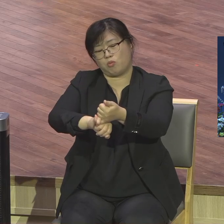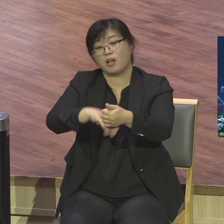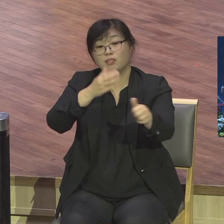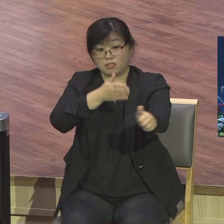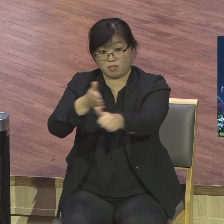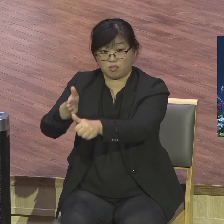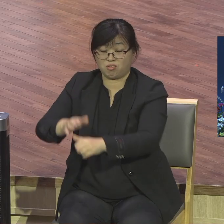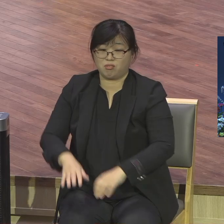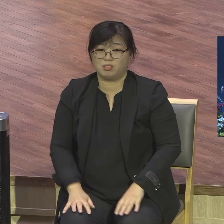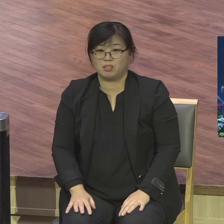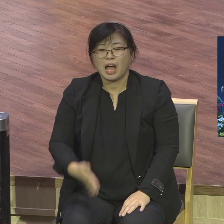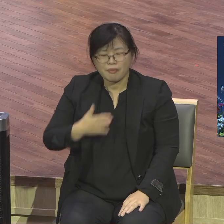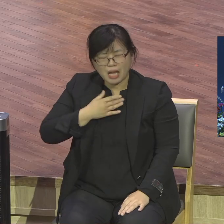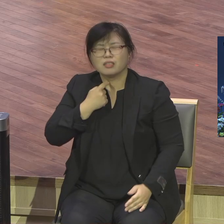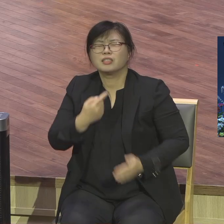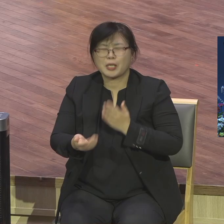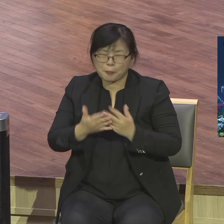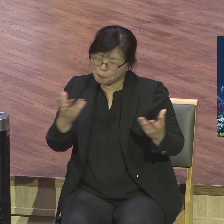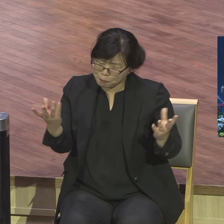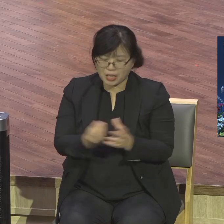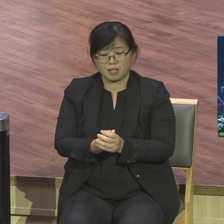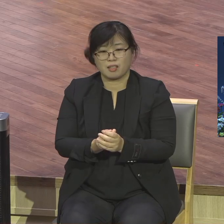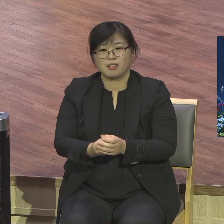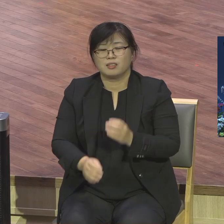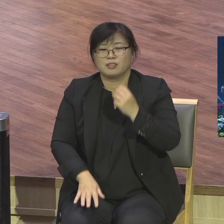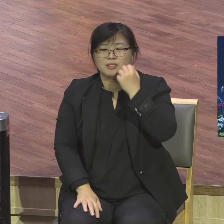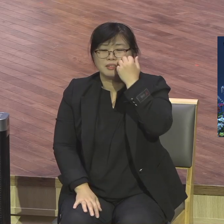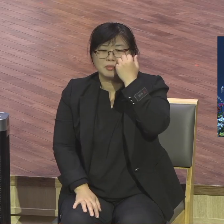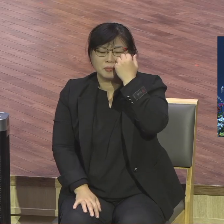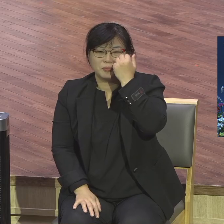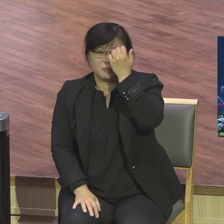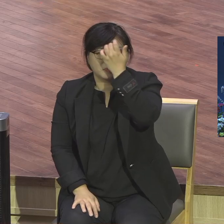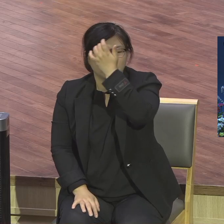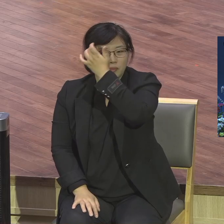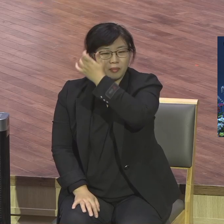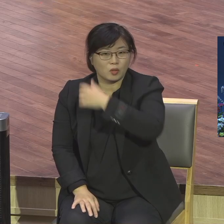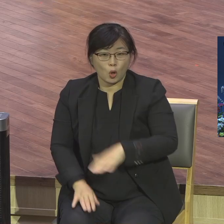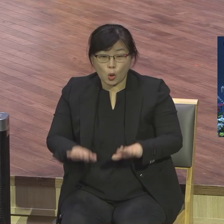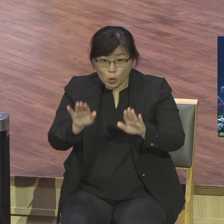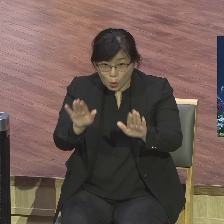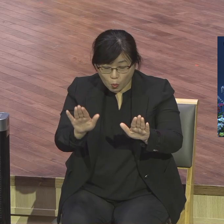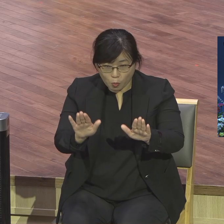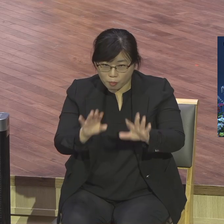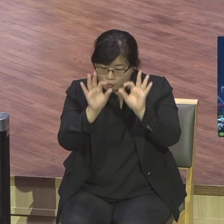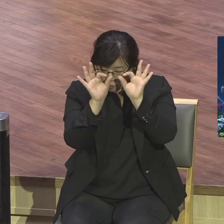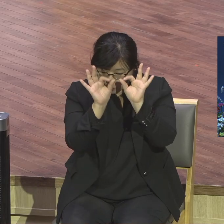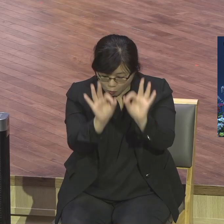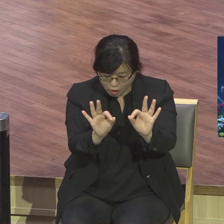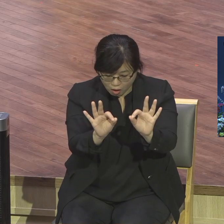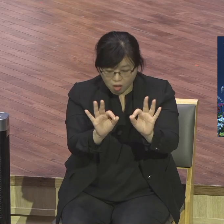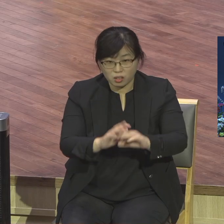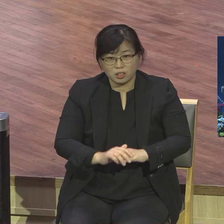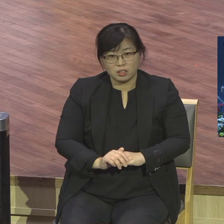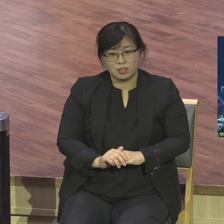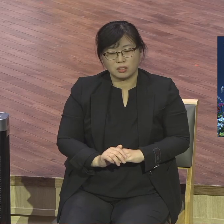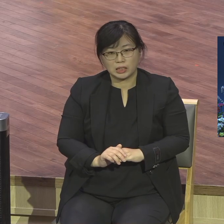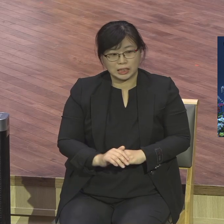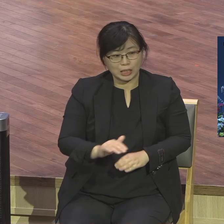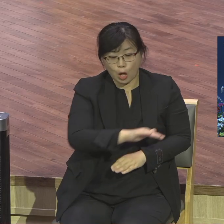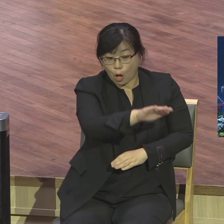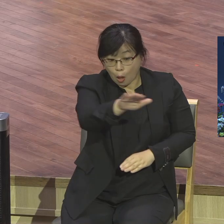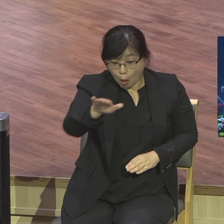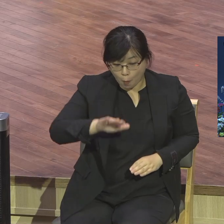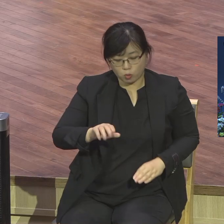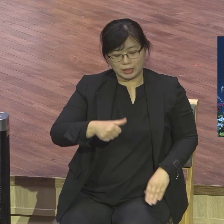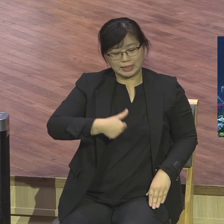12절에 보면 언약 공동체의 구성 모두가 원리스가 되어서 하나님께